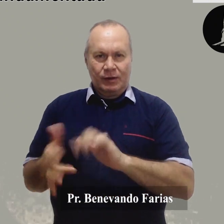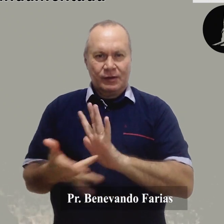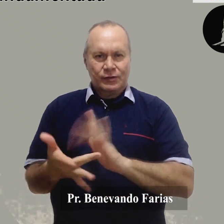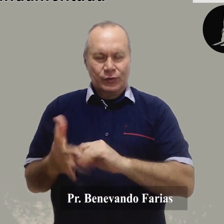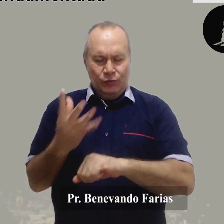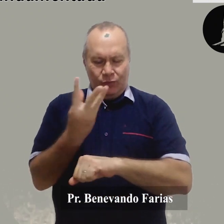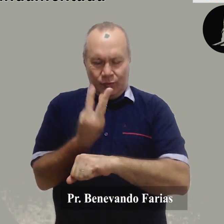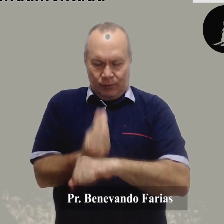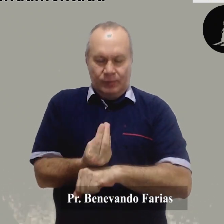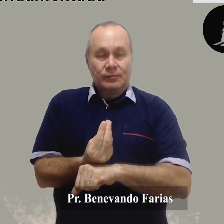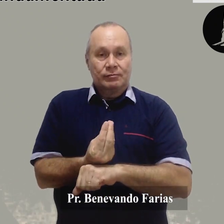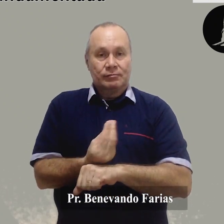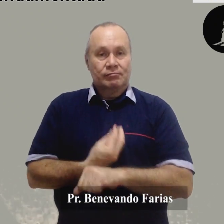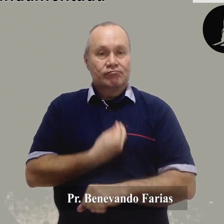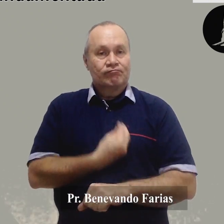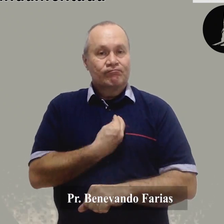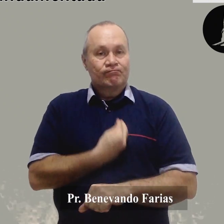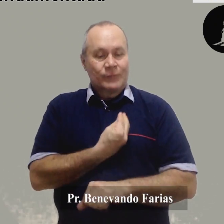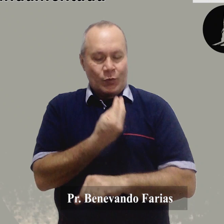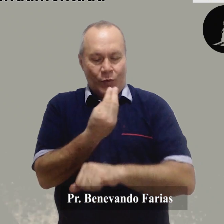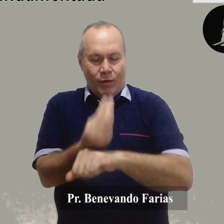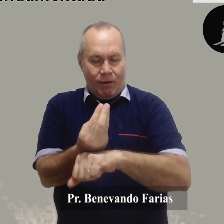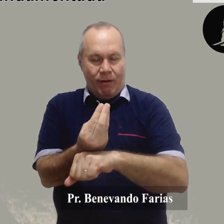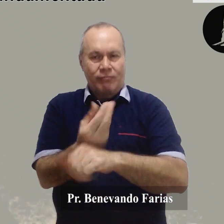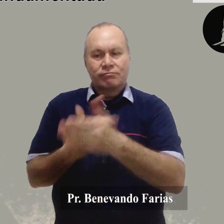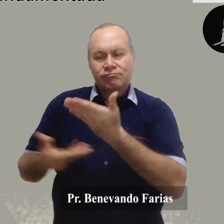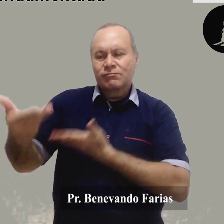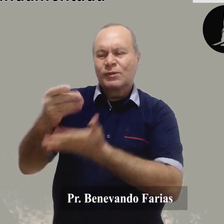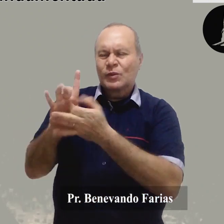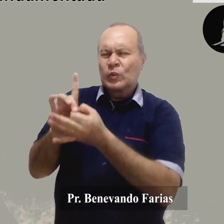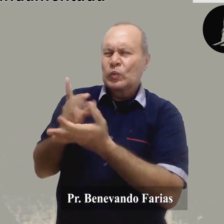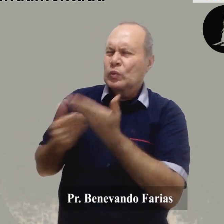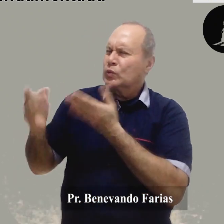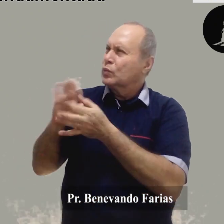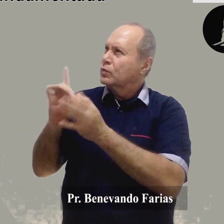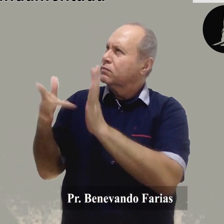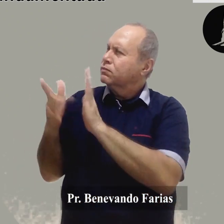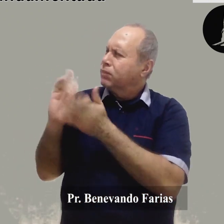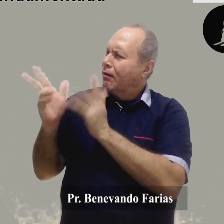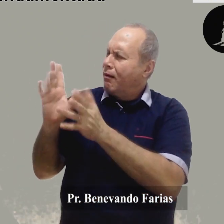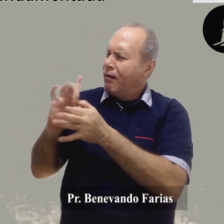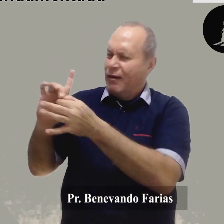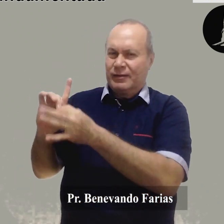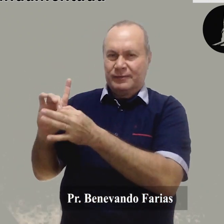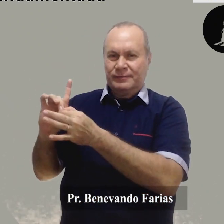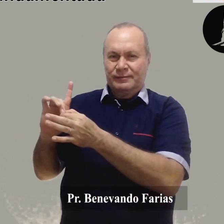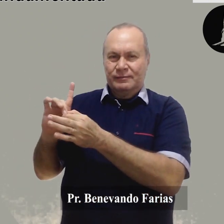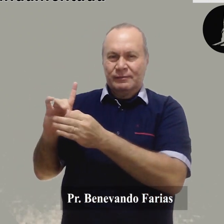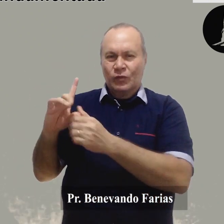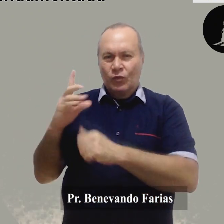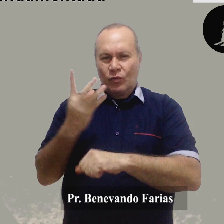antes as nossas vidas, edificando antes o nosso relacionamento com Deus. Uma